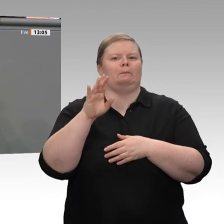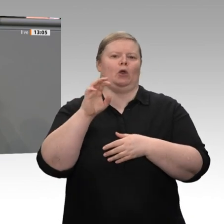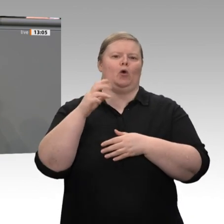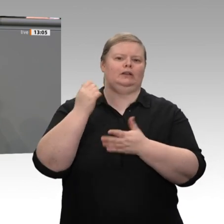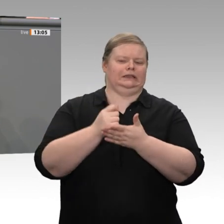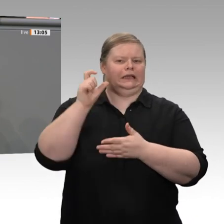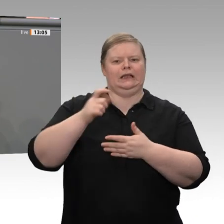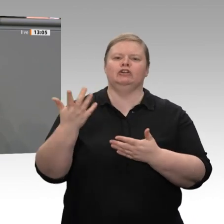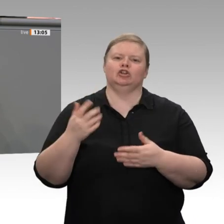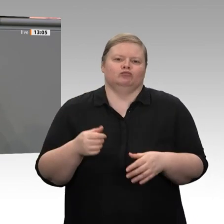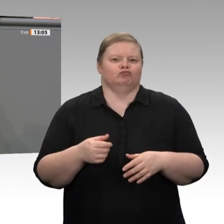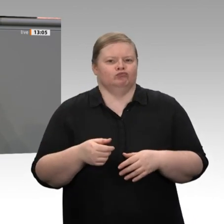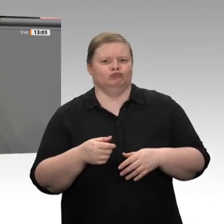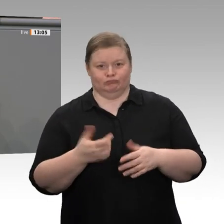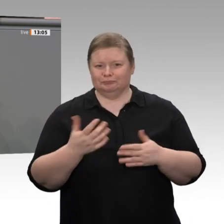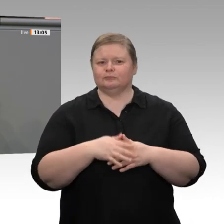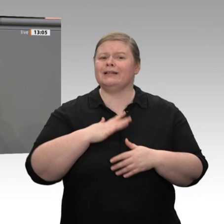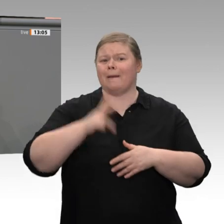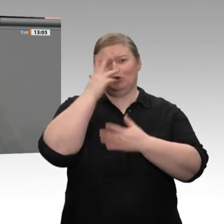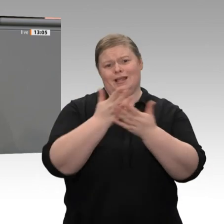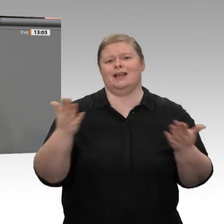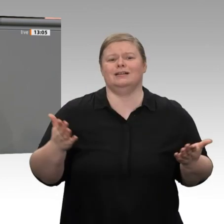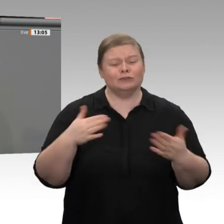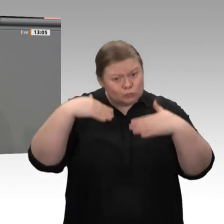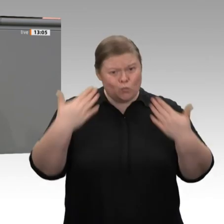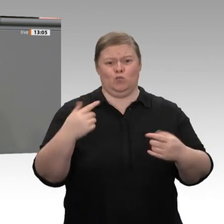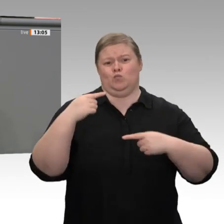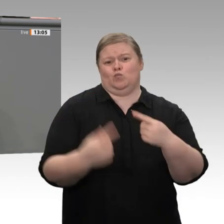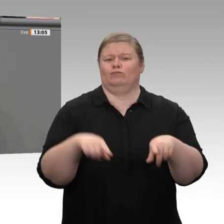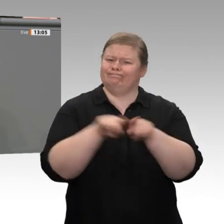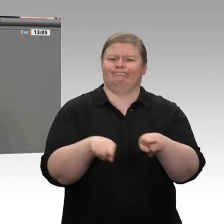haben. Schuld war Nazi-Deutschland und niemand sonst.